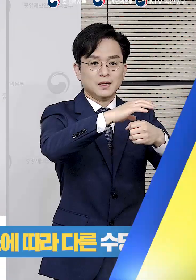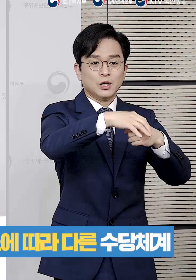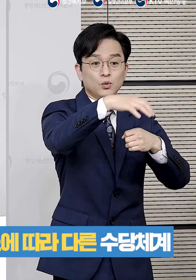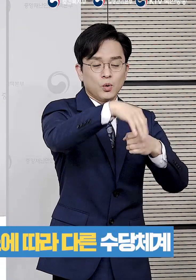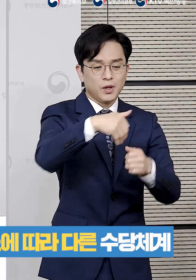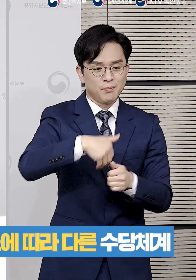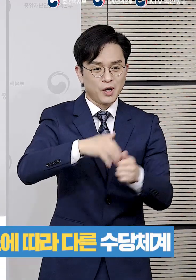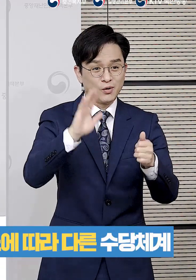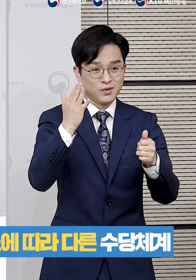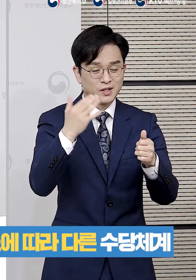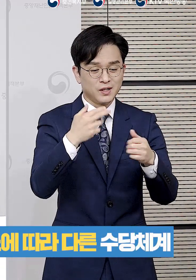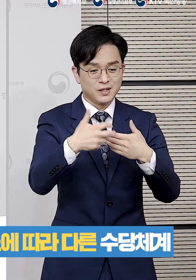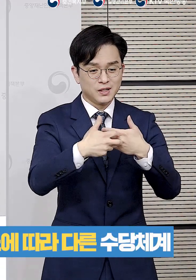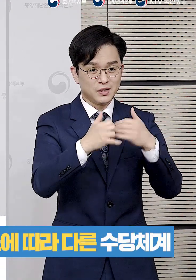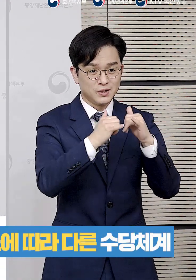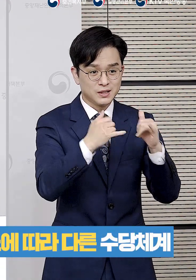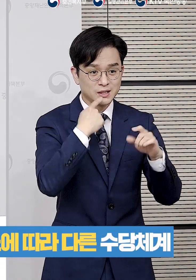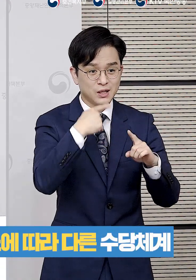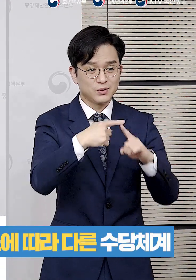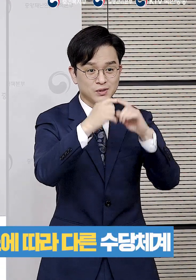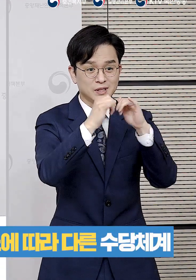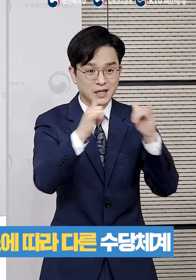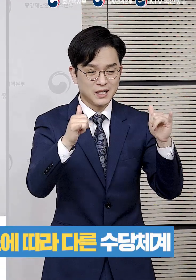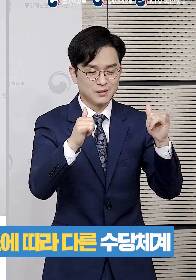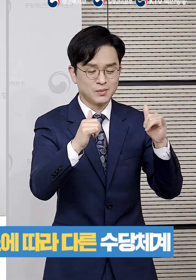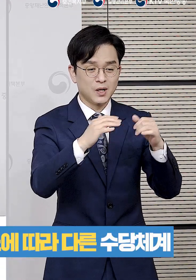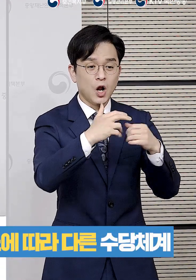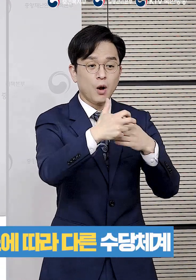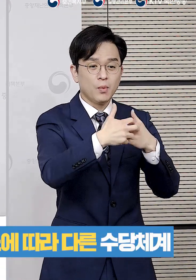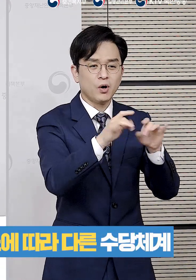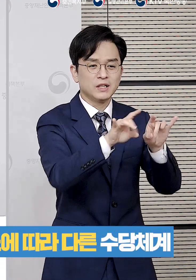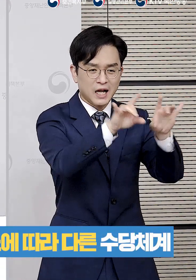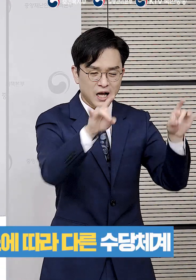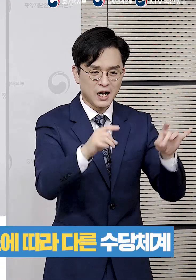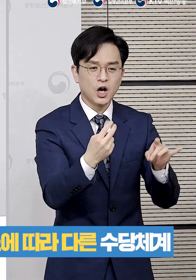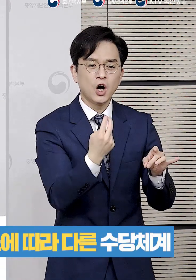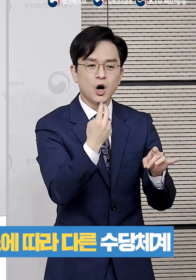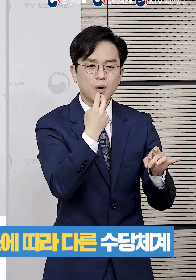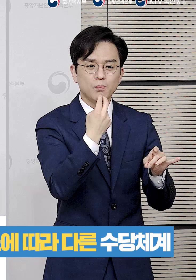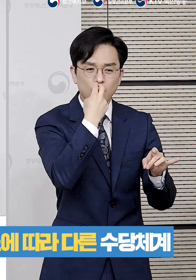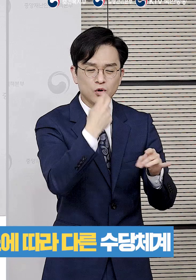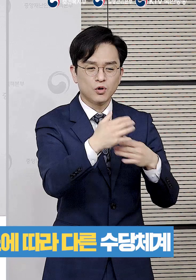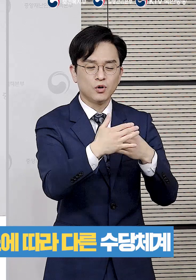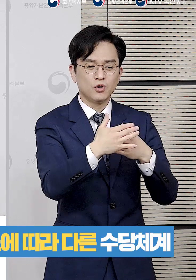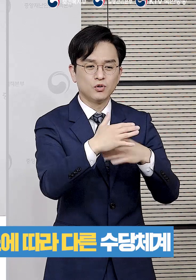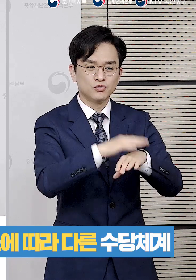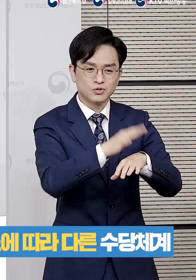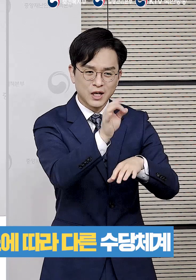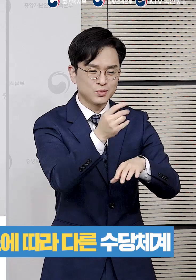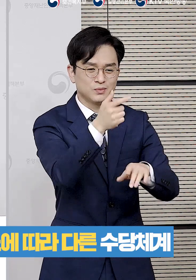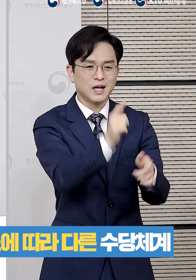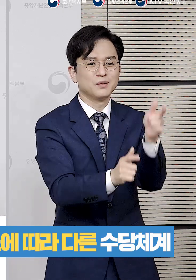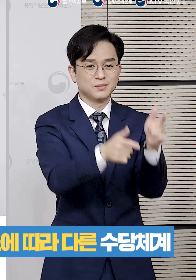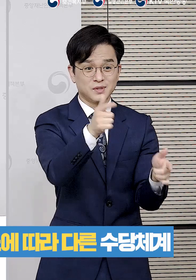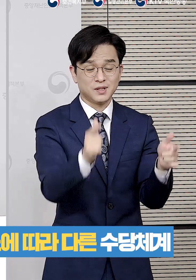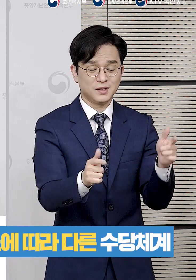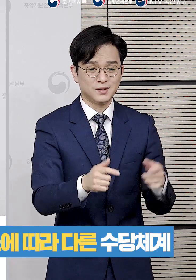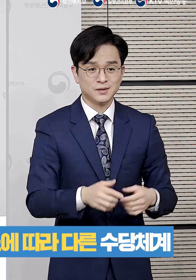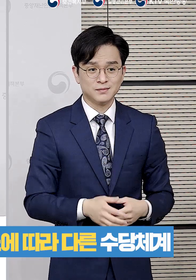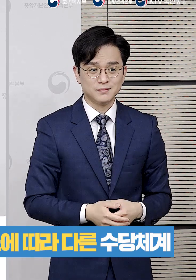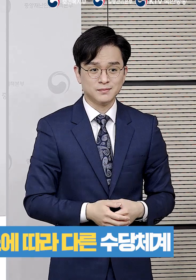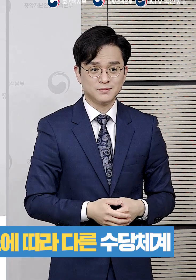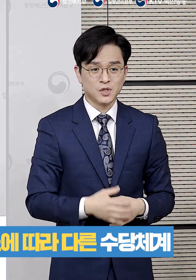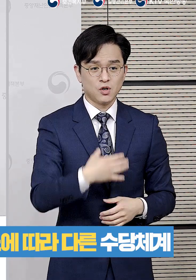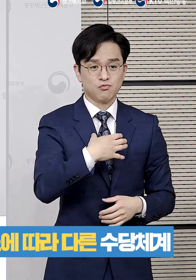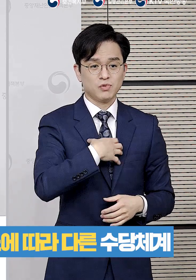그 대구에 파견된 의료진들의 경우 선별 진료소 또는 의료 현장이 배치된 곳에 따라서 다소 다른 수당 체계가 있고요.